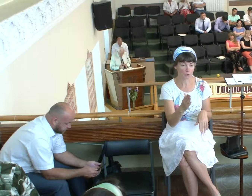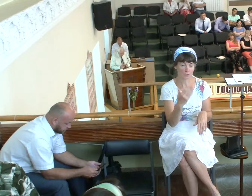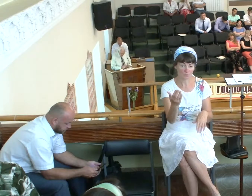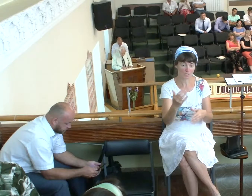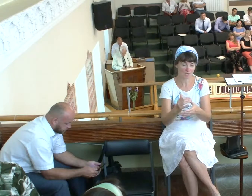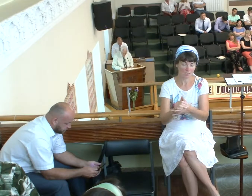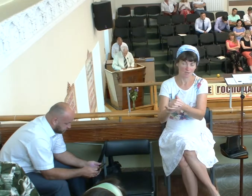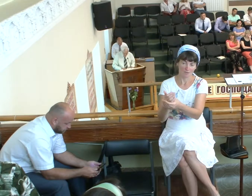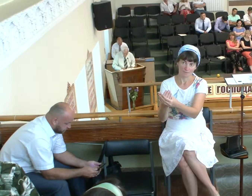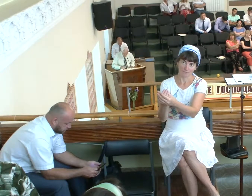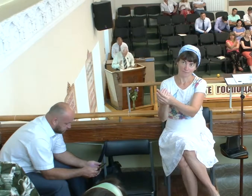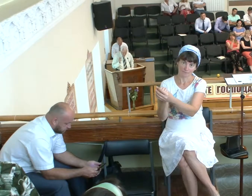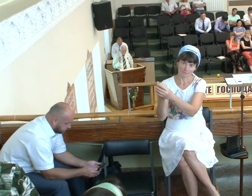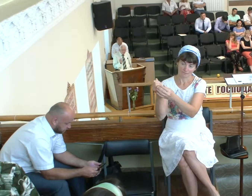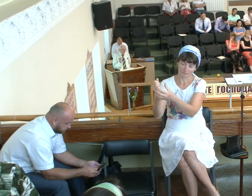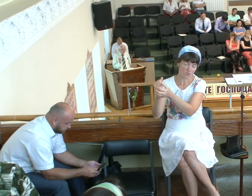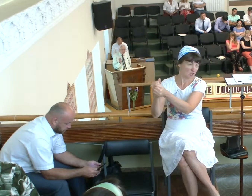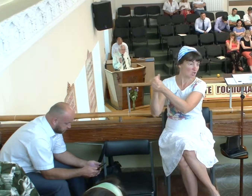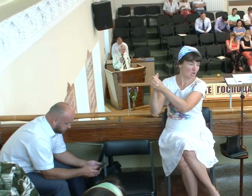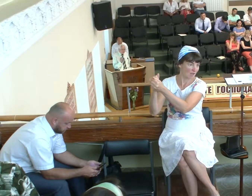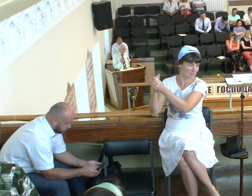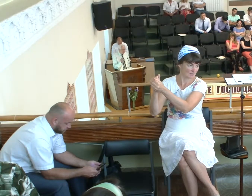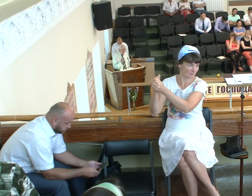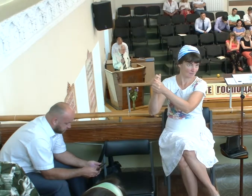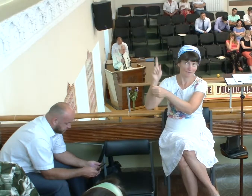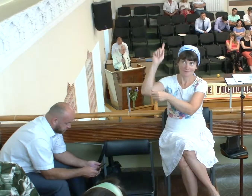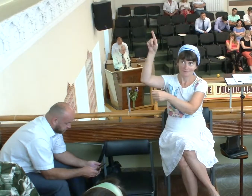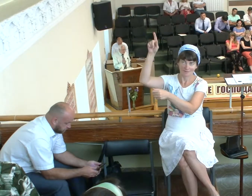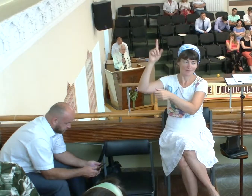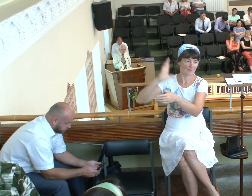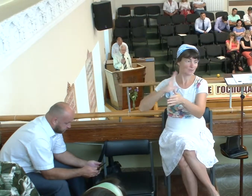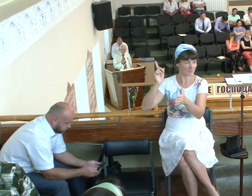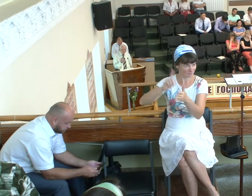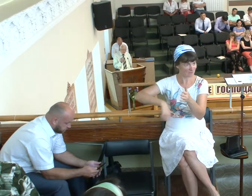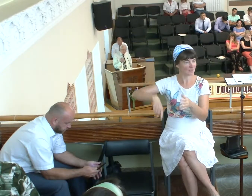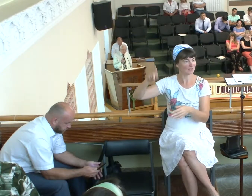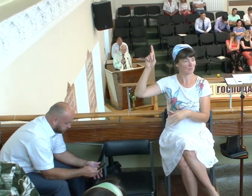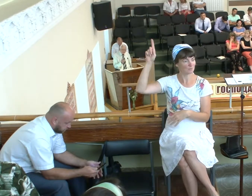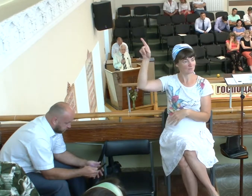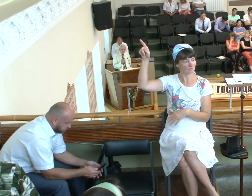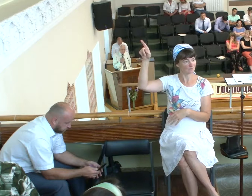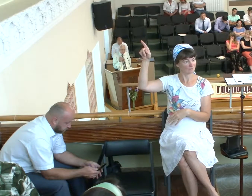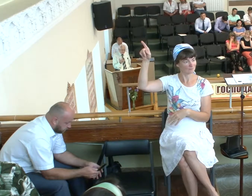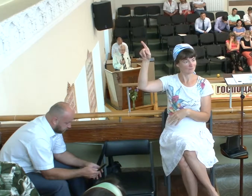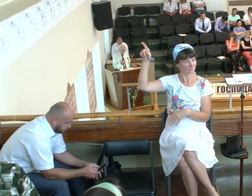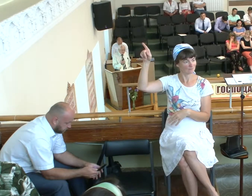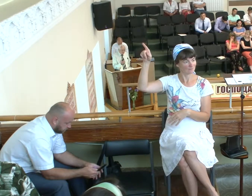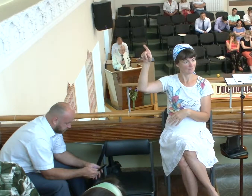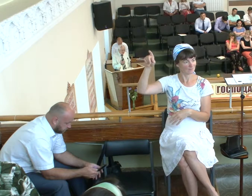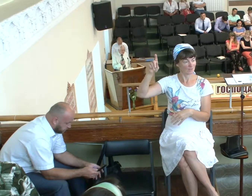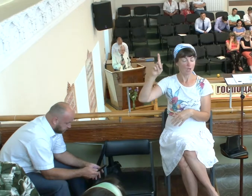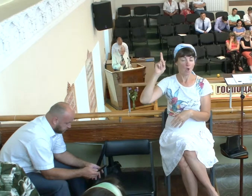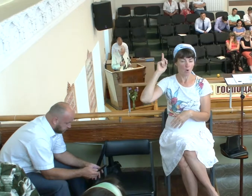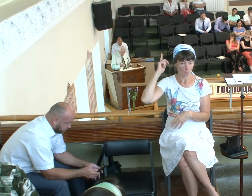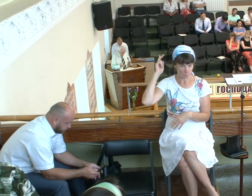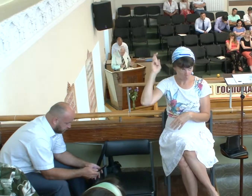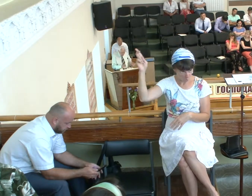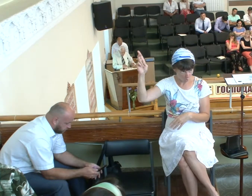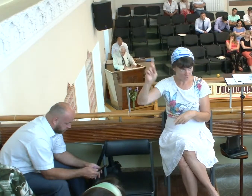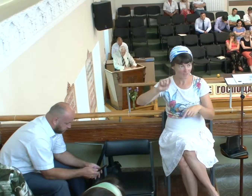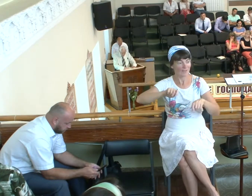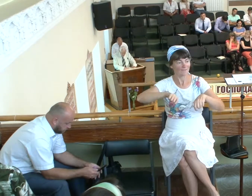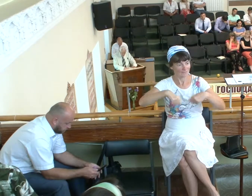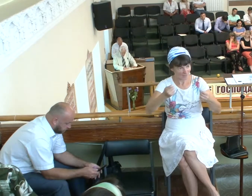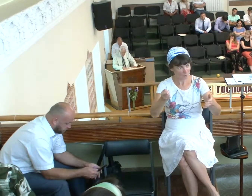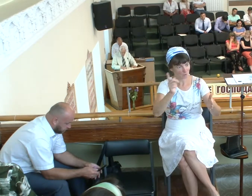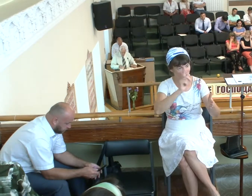этих обстоятельствах оставаться верными Господу. Друзья, Бог дает веру, чтобы испытать ее. И поэтому